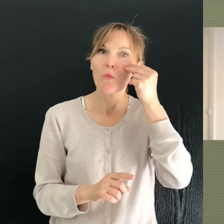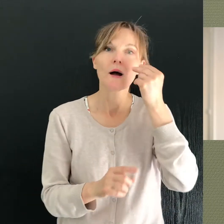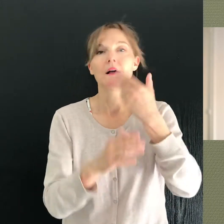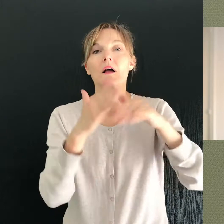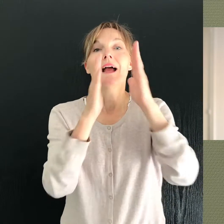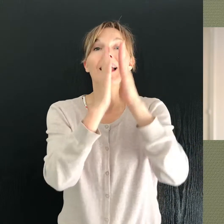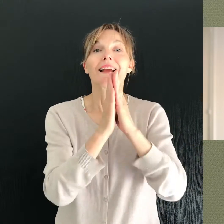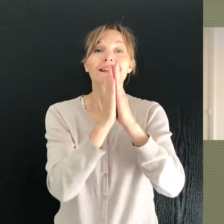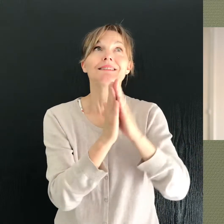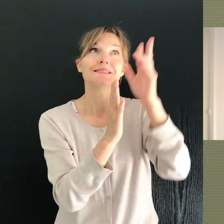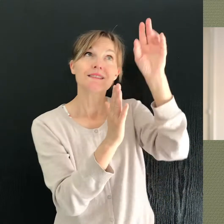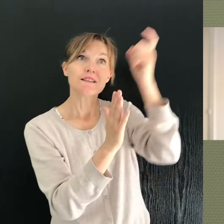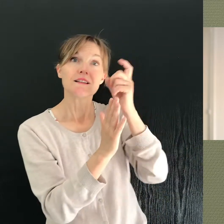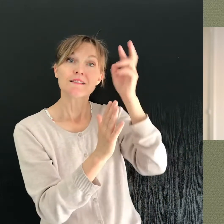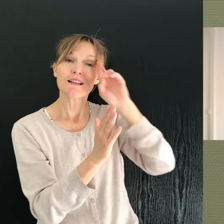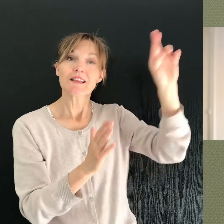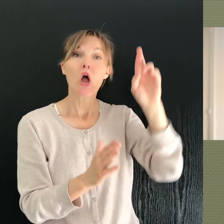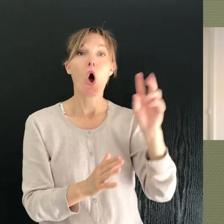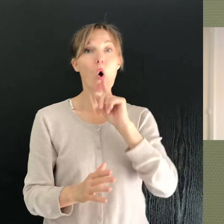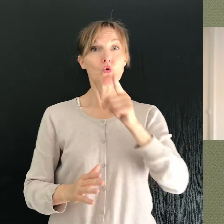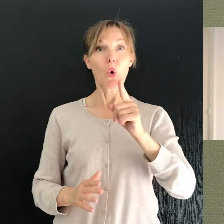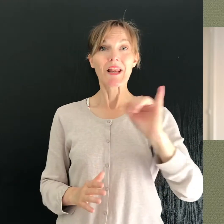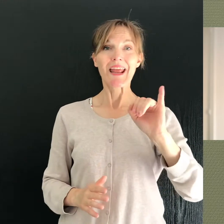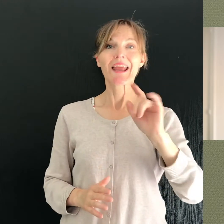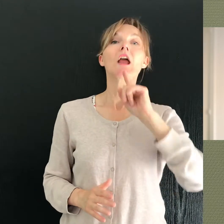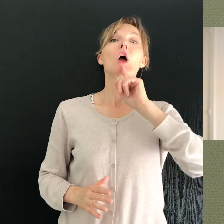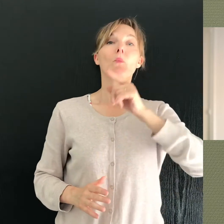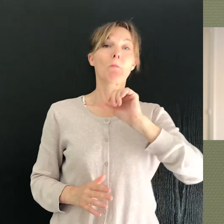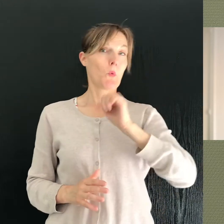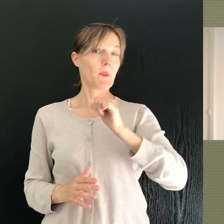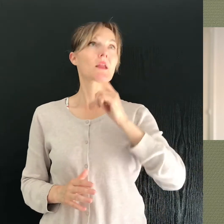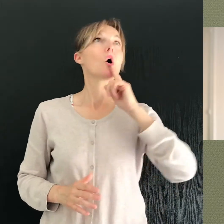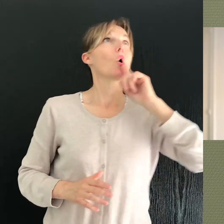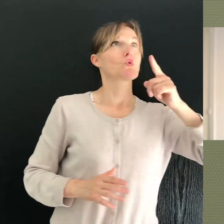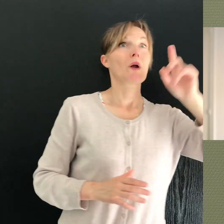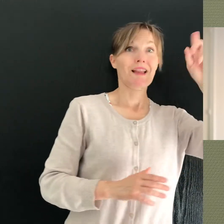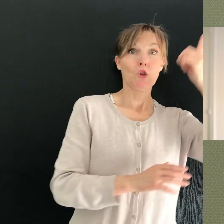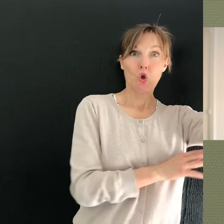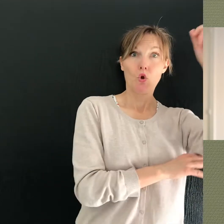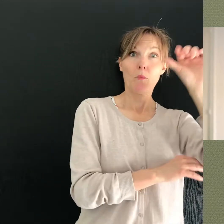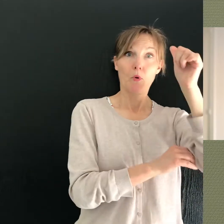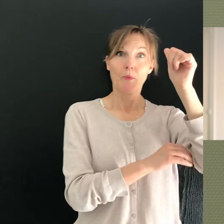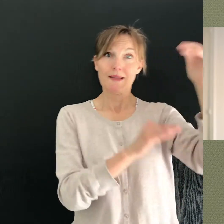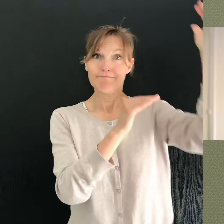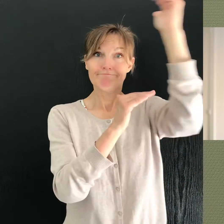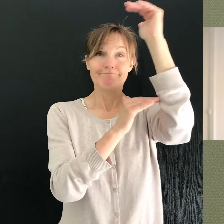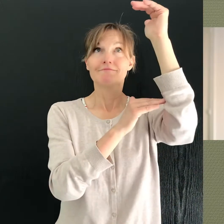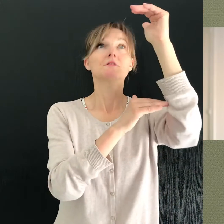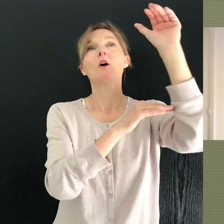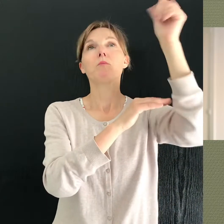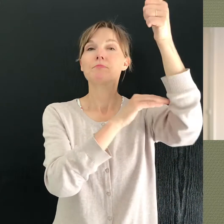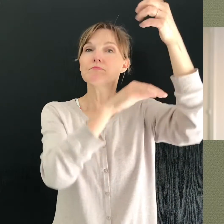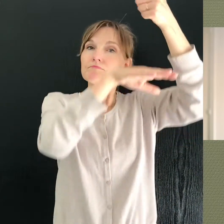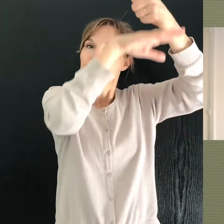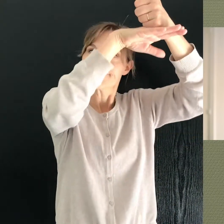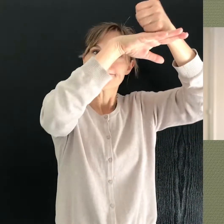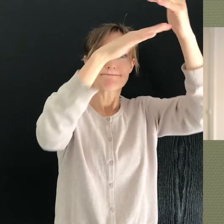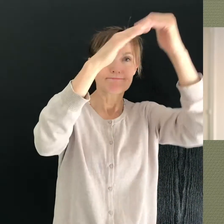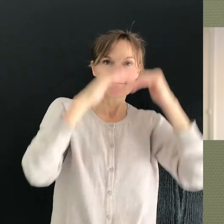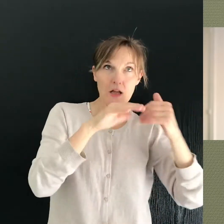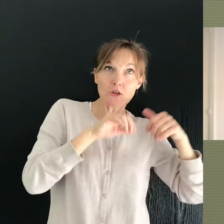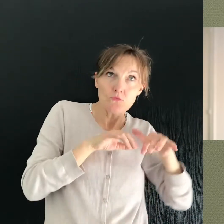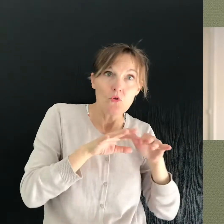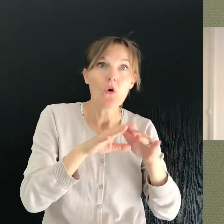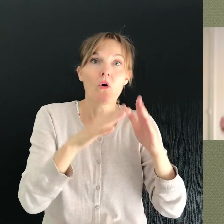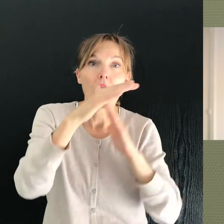pas l'autorité de l'homme qui doit primer, mais c'est l'autorité de Dieu. Il faut s'aligner avec Dieu.